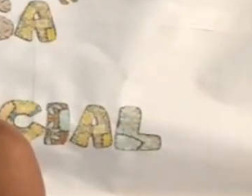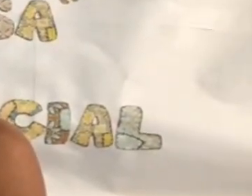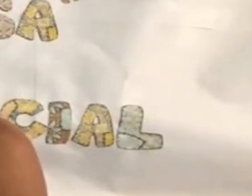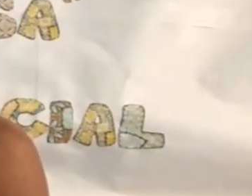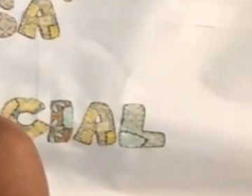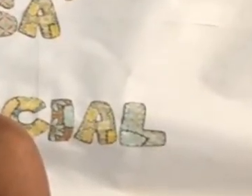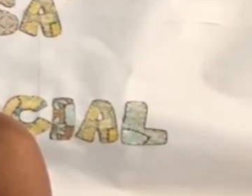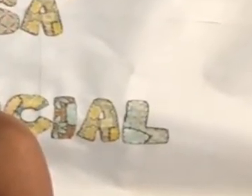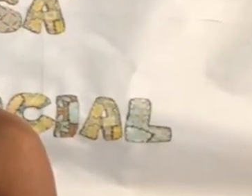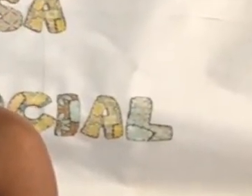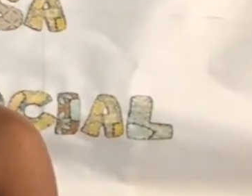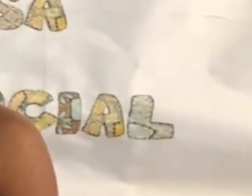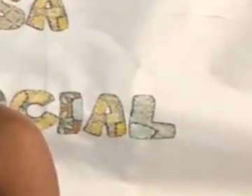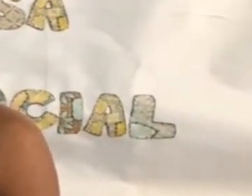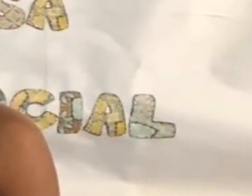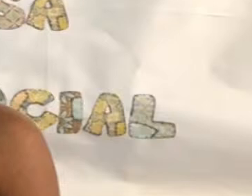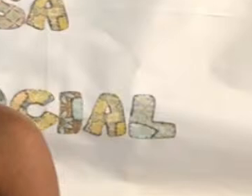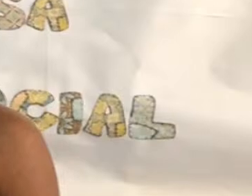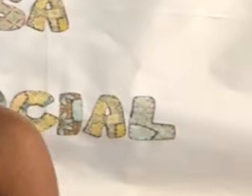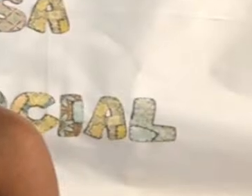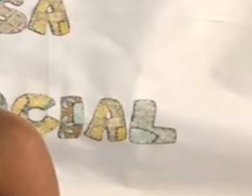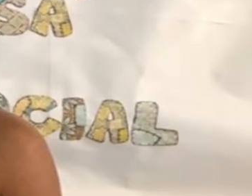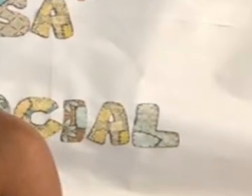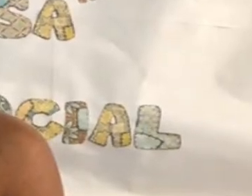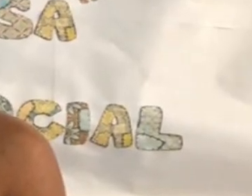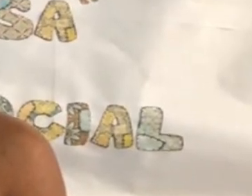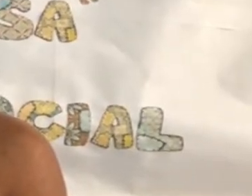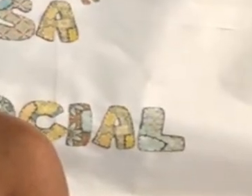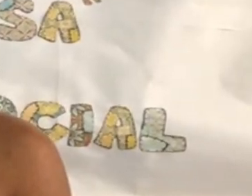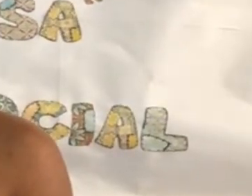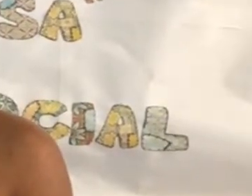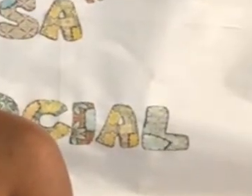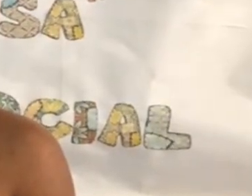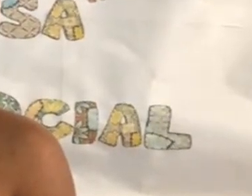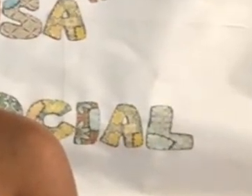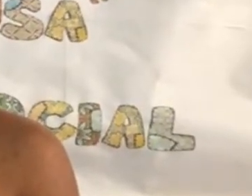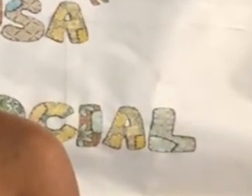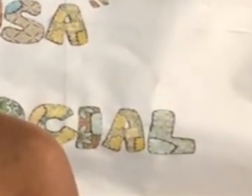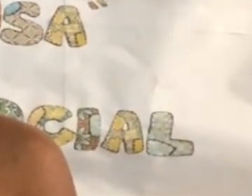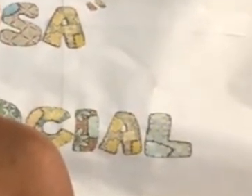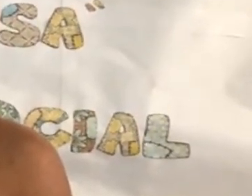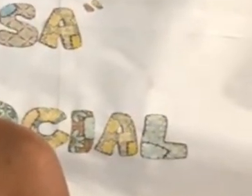formei, depois que eu formei, me pusei do dia.